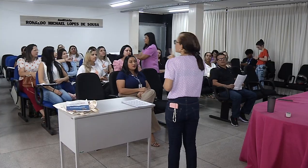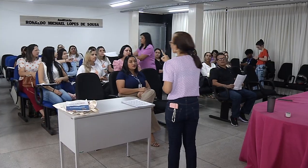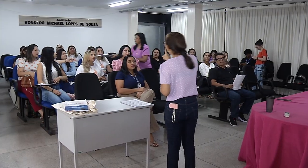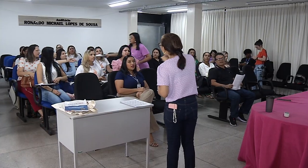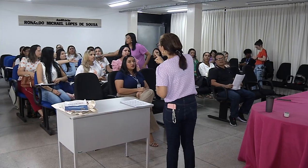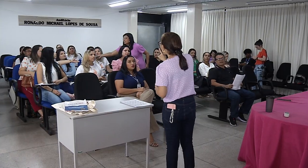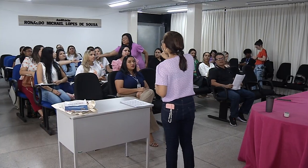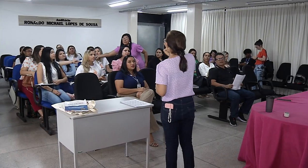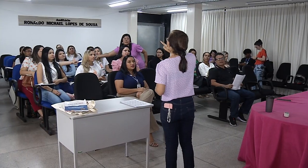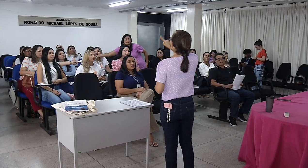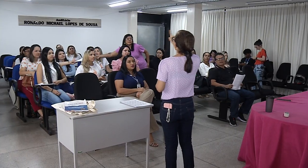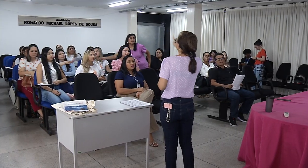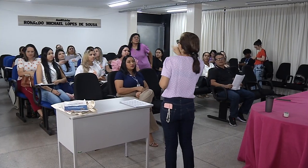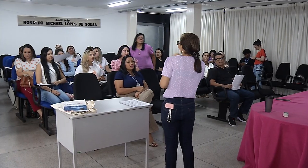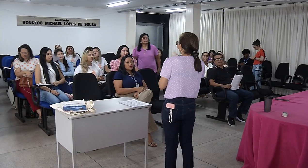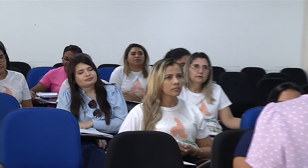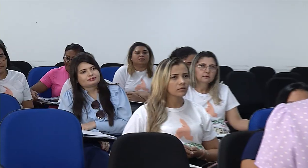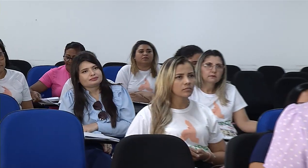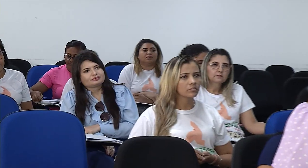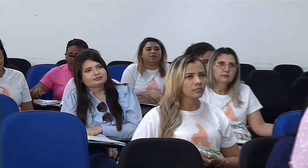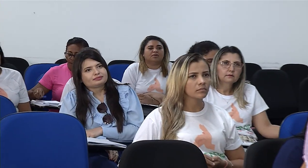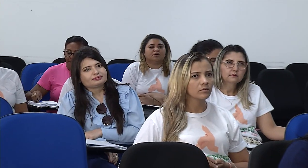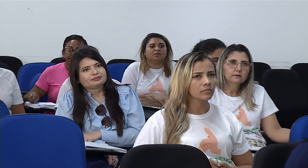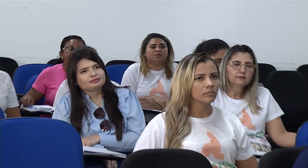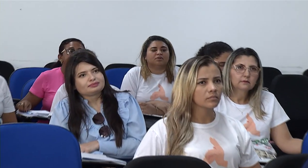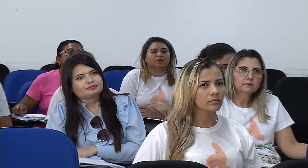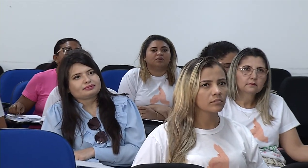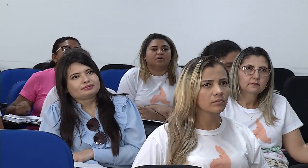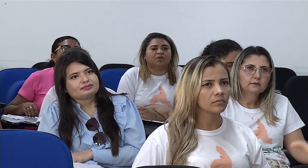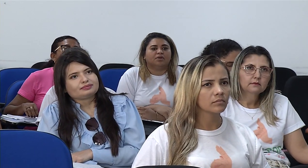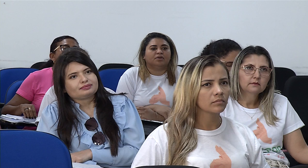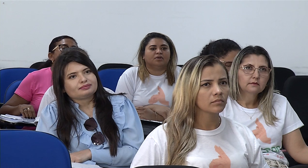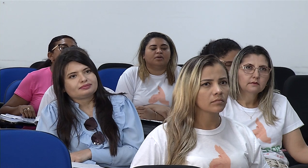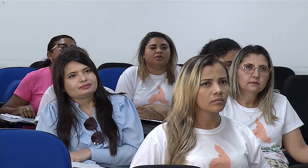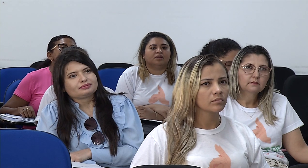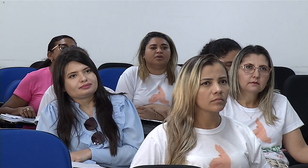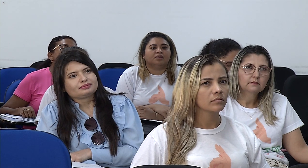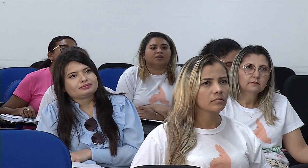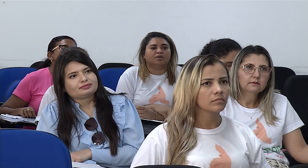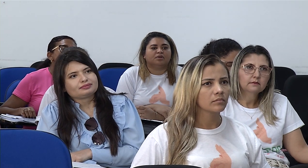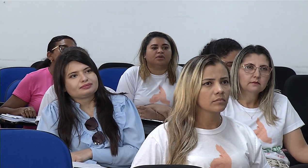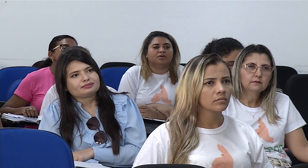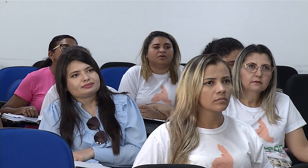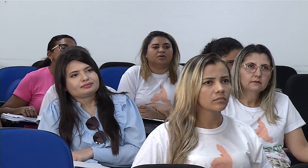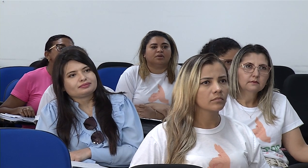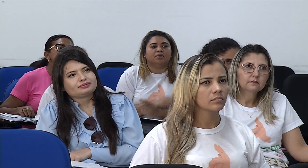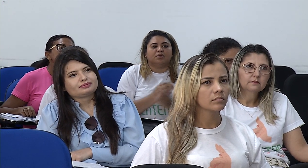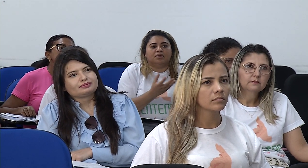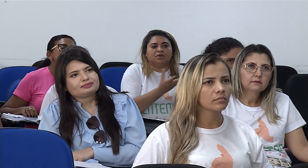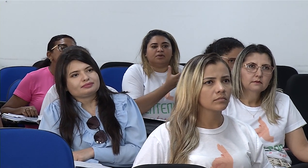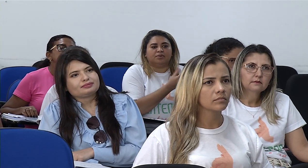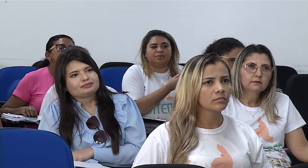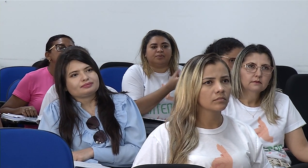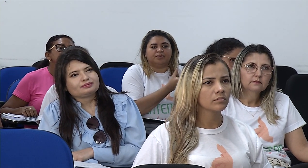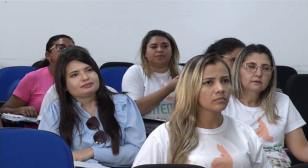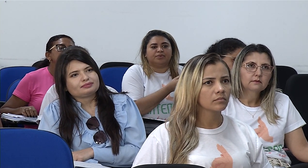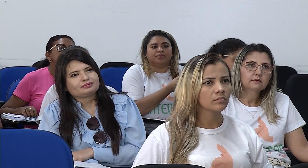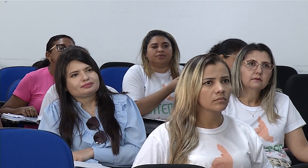para garantir a inclusão social de pessoas com deficiência auditiva. É o projeto Entenda as Minhas